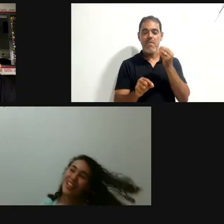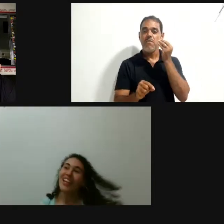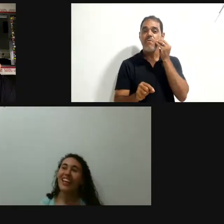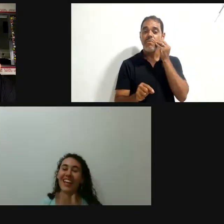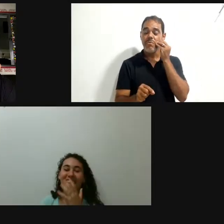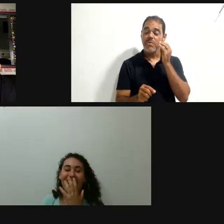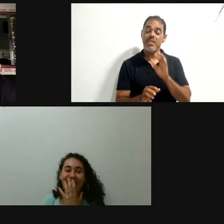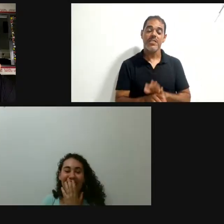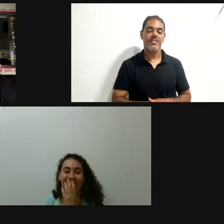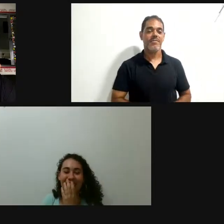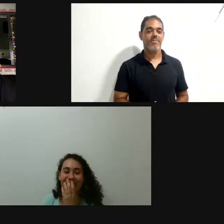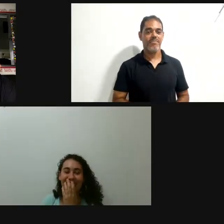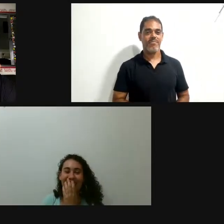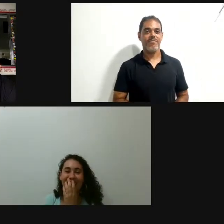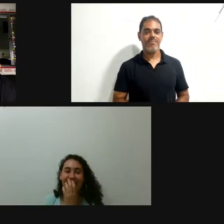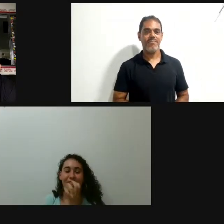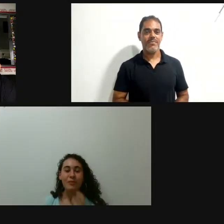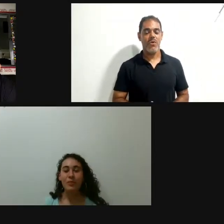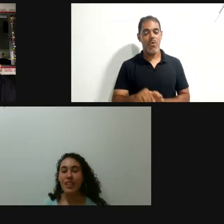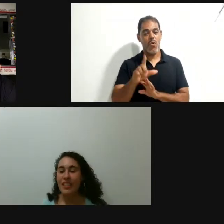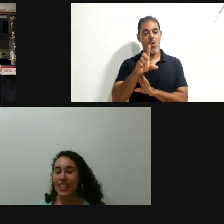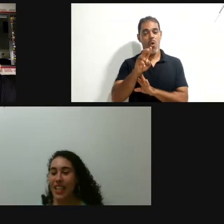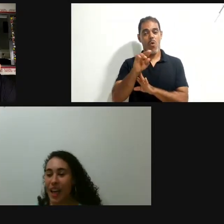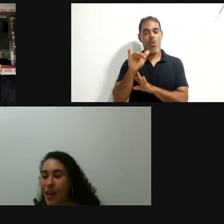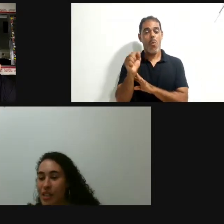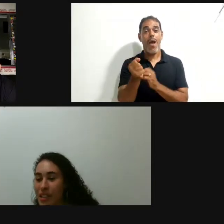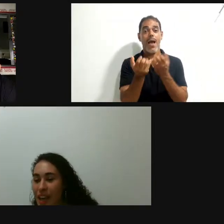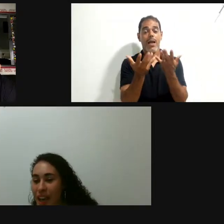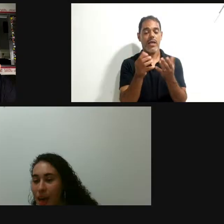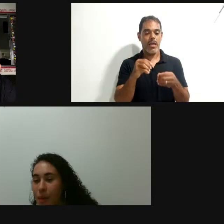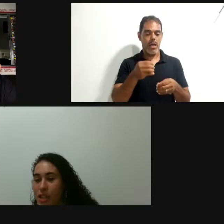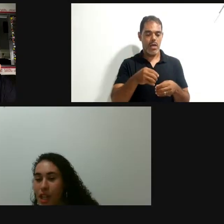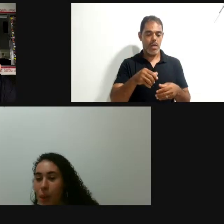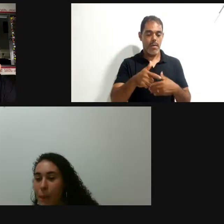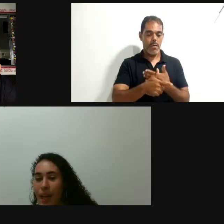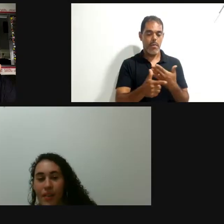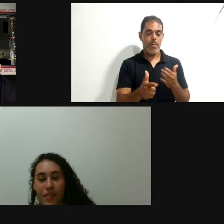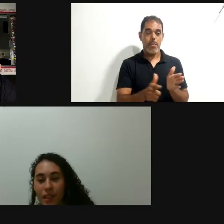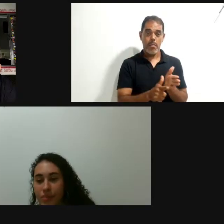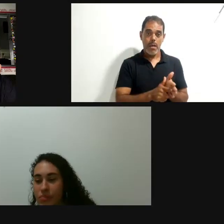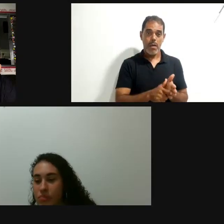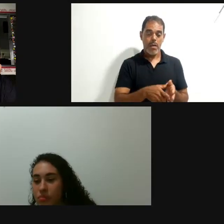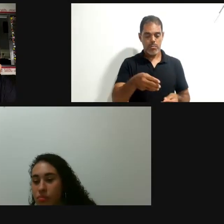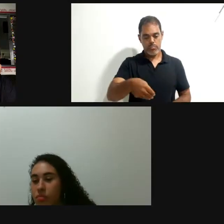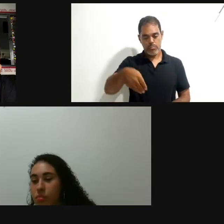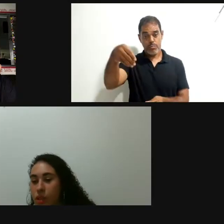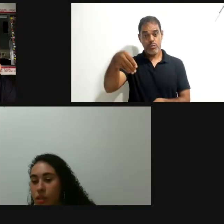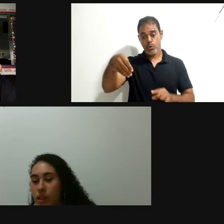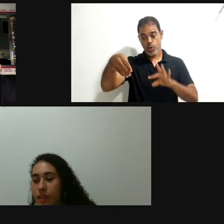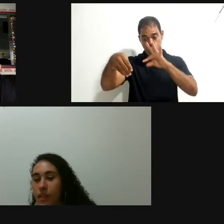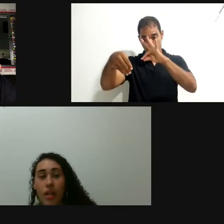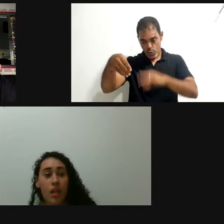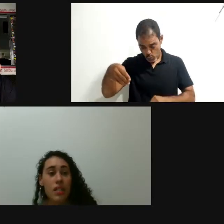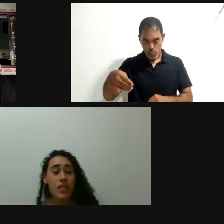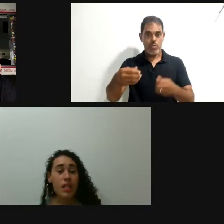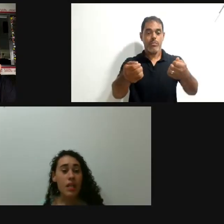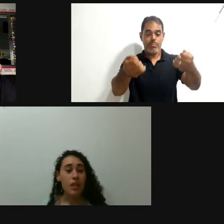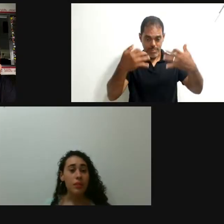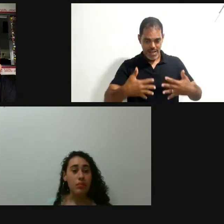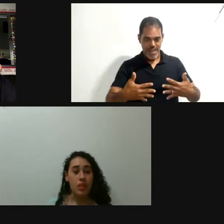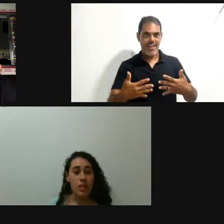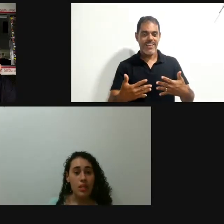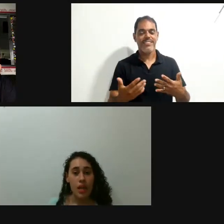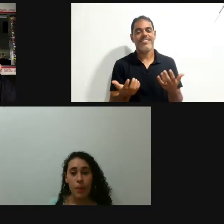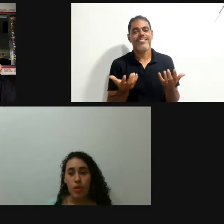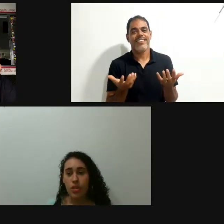Eu acho que ele quer ver uma página agora, Bia. Eu acho que foi isso que ele pediu. sim, eu acho que é mostrar uma prévia. Gente,